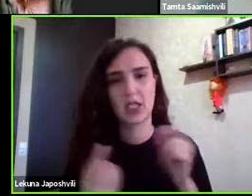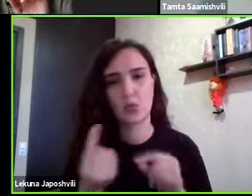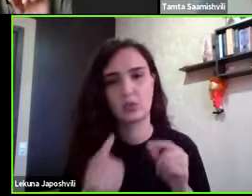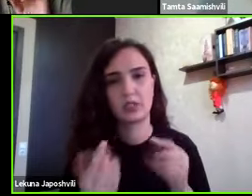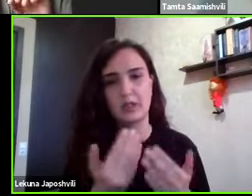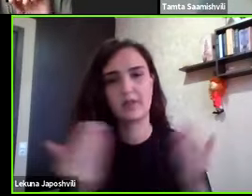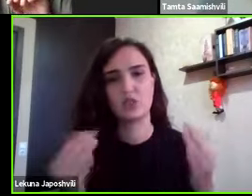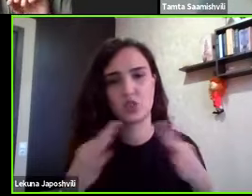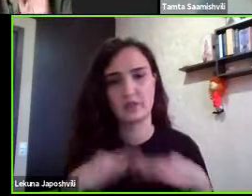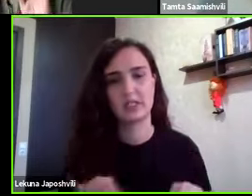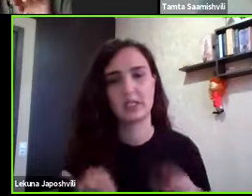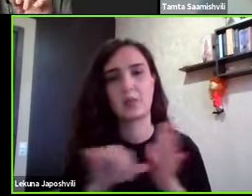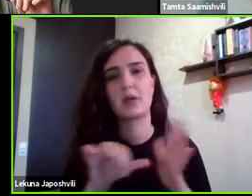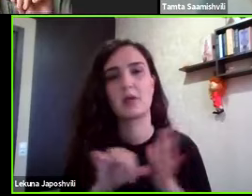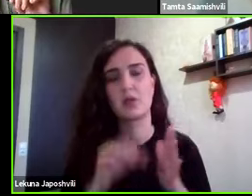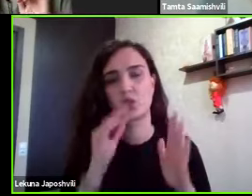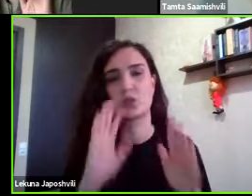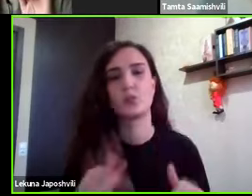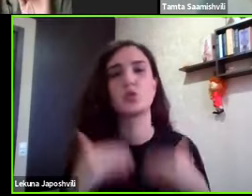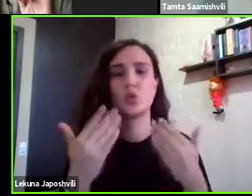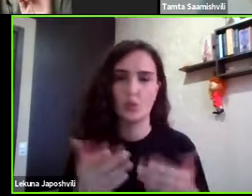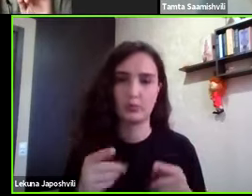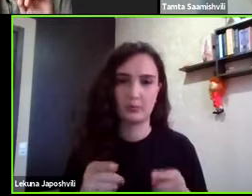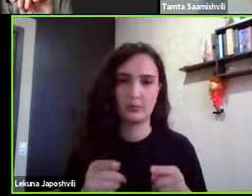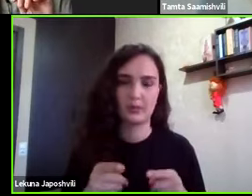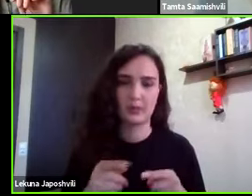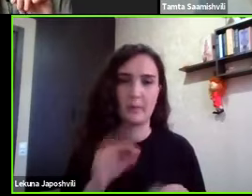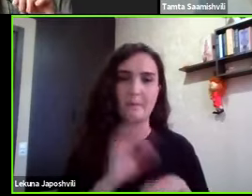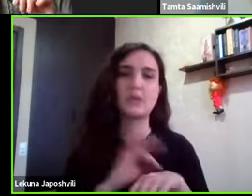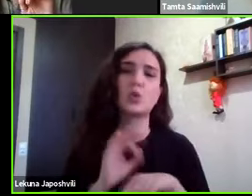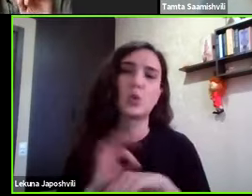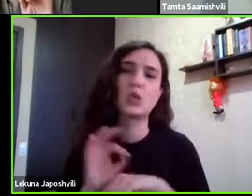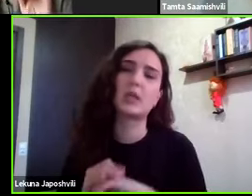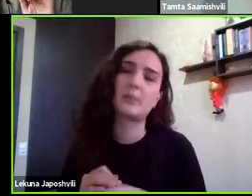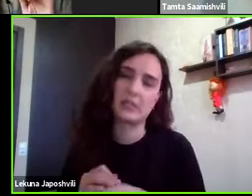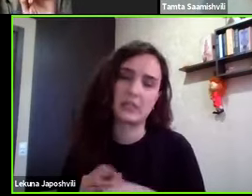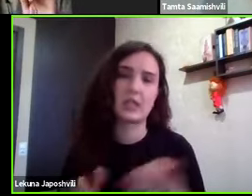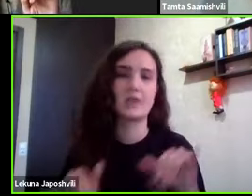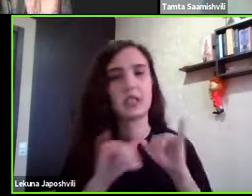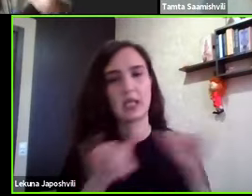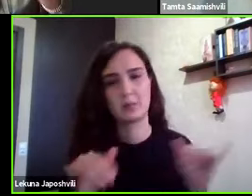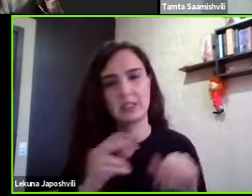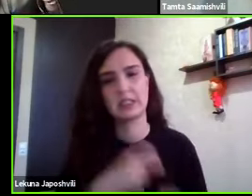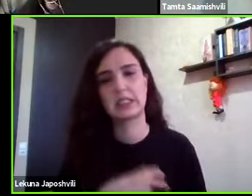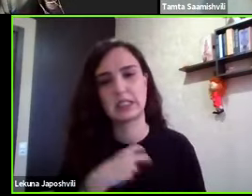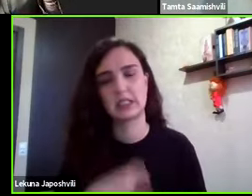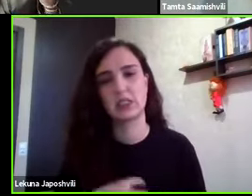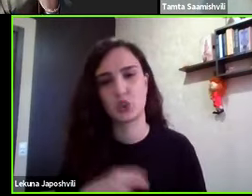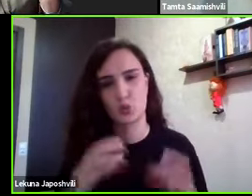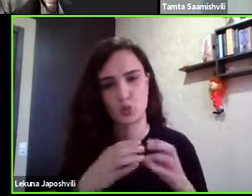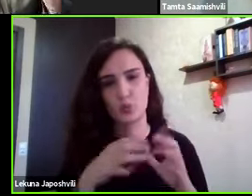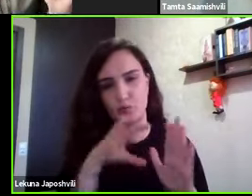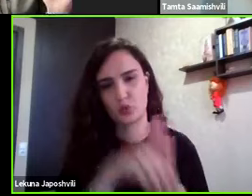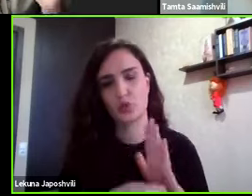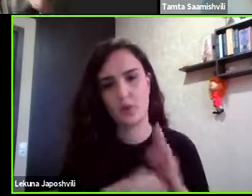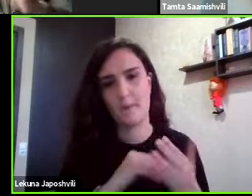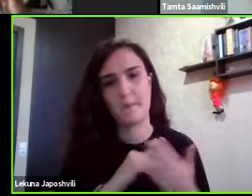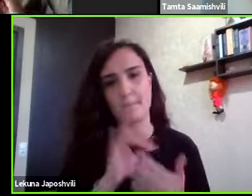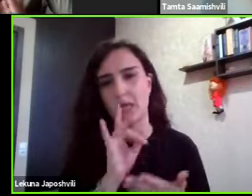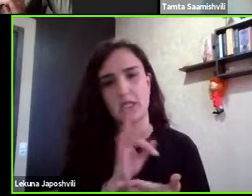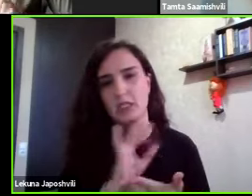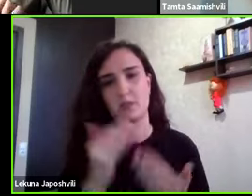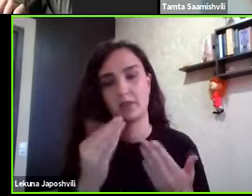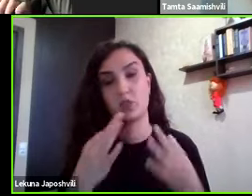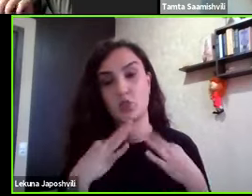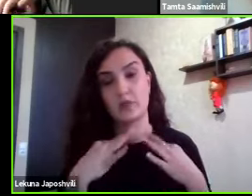თქვენ შულს ეხმარება შემდგომი პათოლოგიების განვითარების რისკის ჯგუფში აღარ იქნება თქვენი